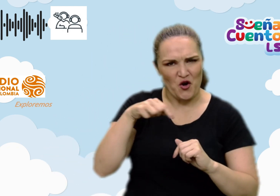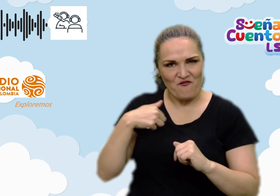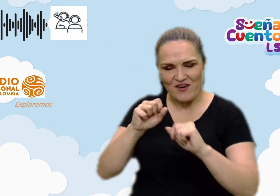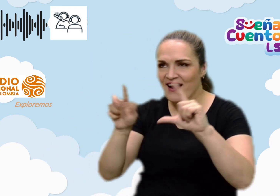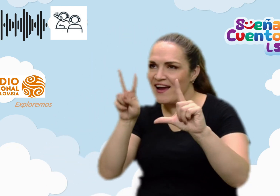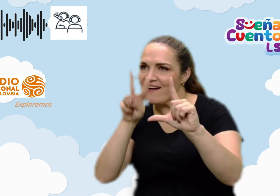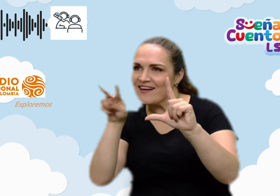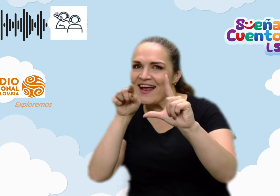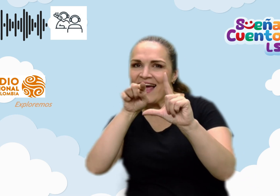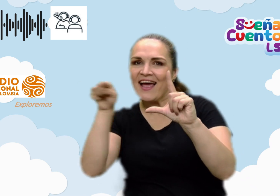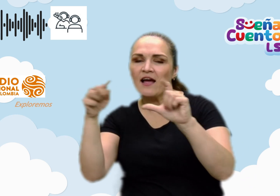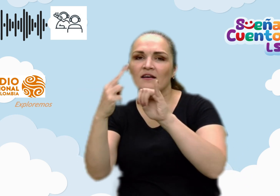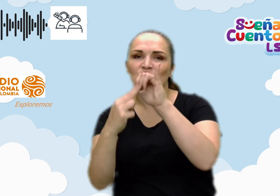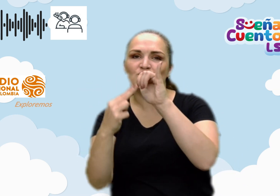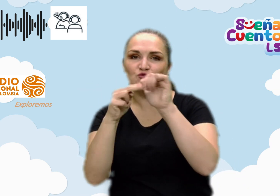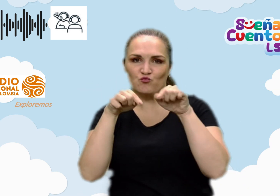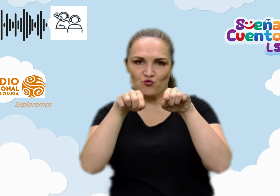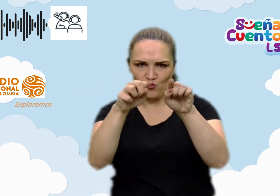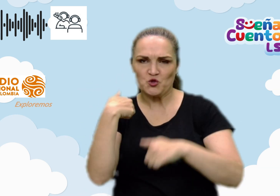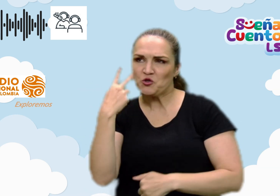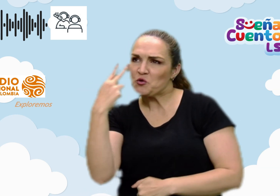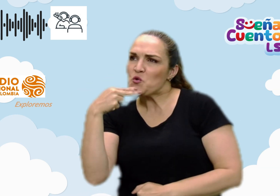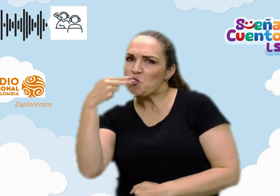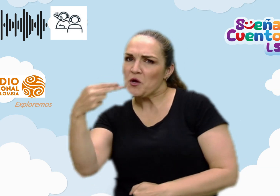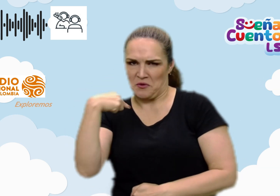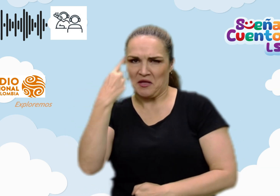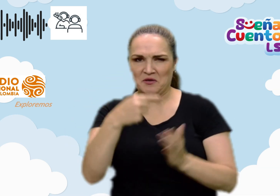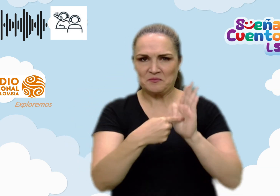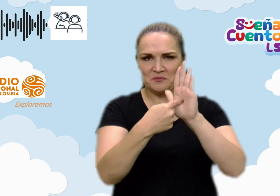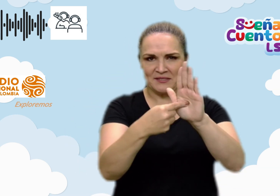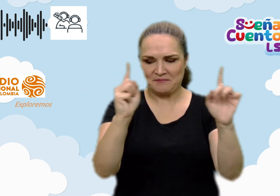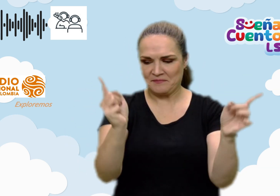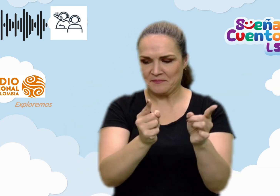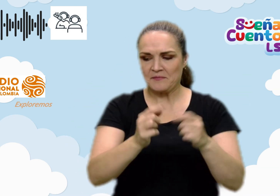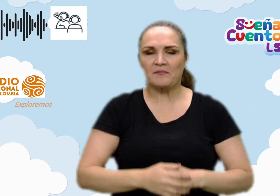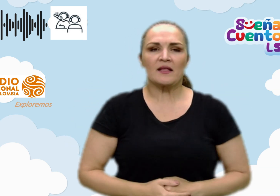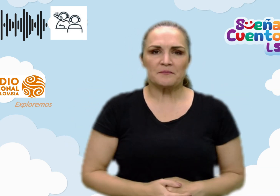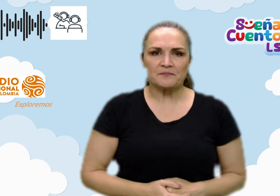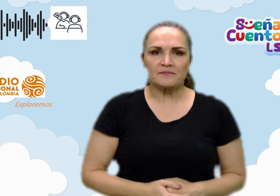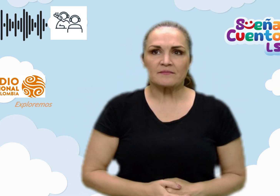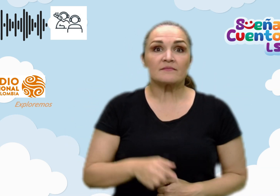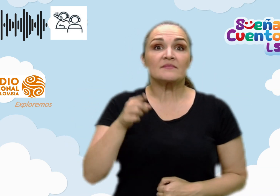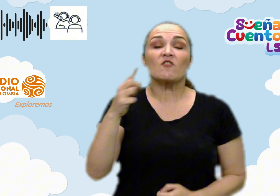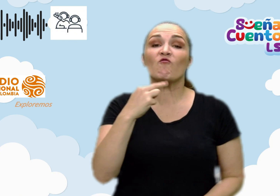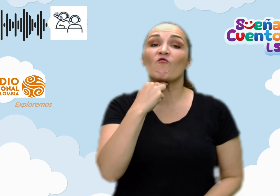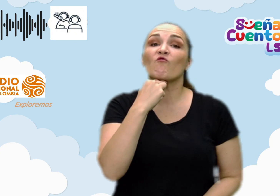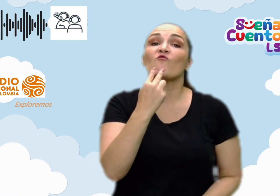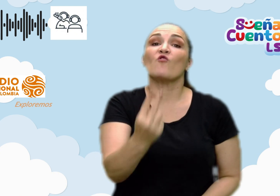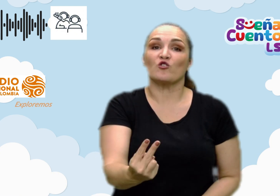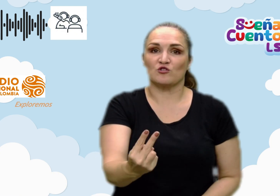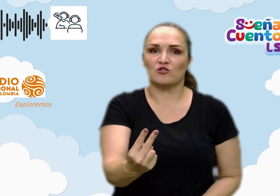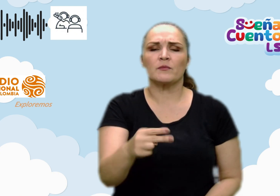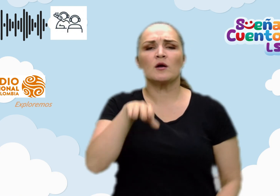narraciones. Ya estoy viendo acá un cuento, estoy viendo el canal de YouTube y ahorita vamos a poner un pedacito. Y es